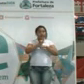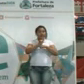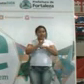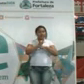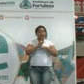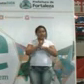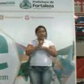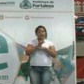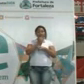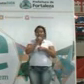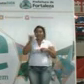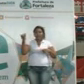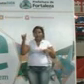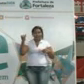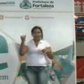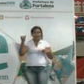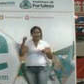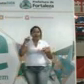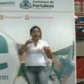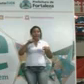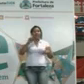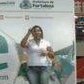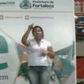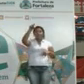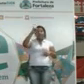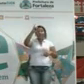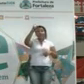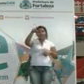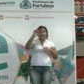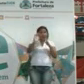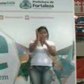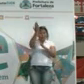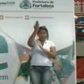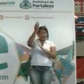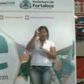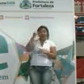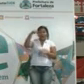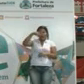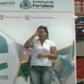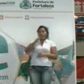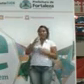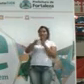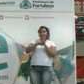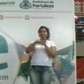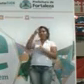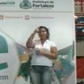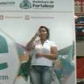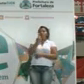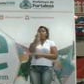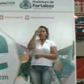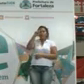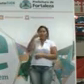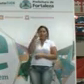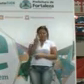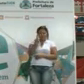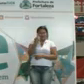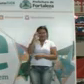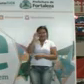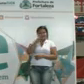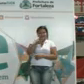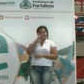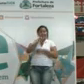chega. Dependendo do seu provedor, pode levar um dia ainda. Não é isso? Sua internet? Ok. Mas já temos as